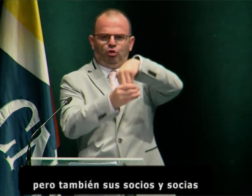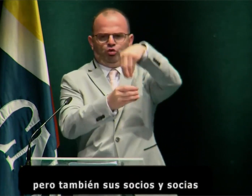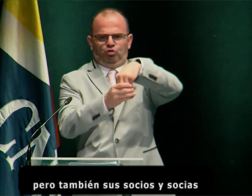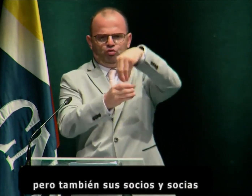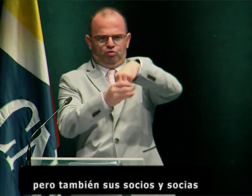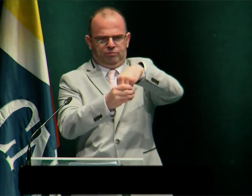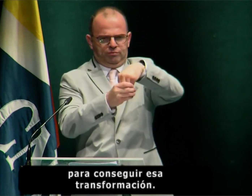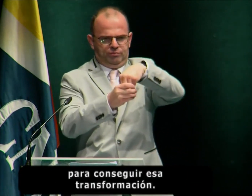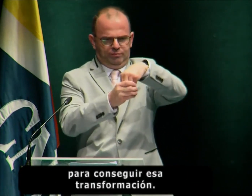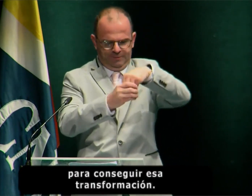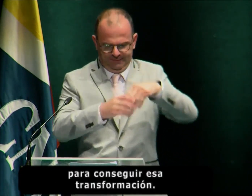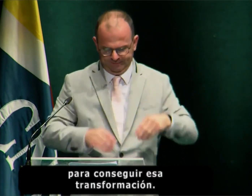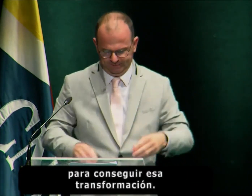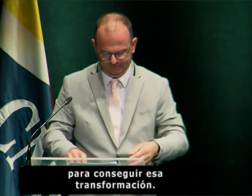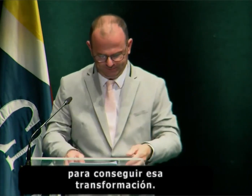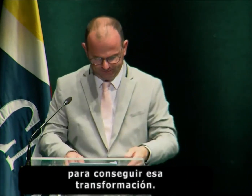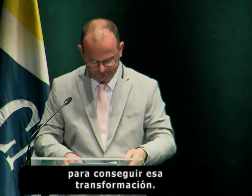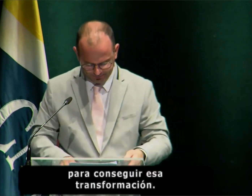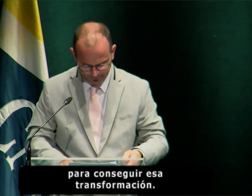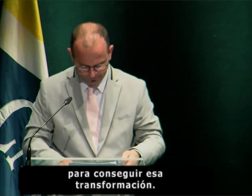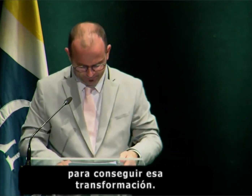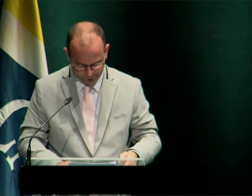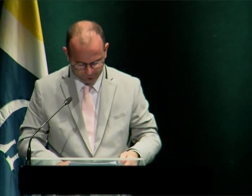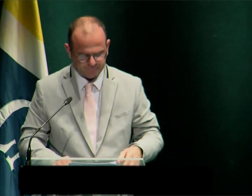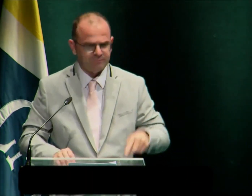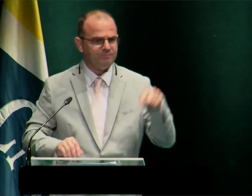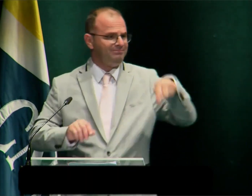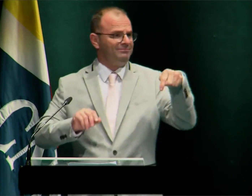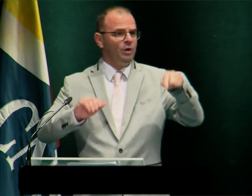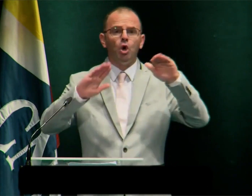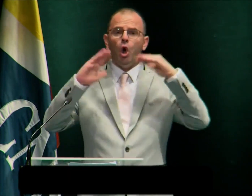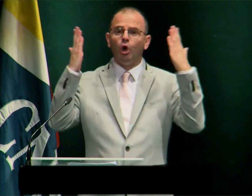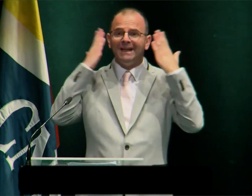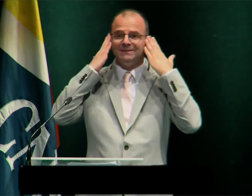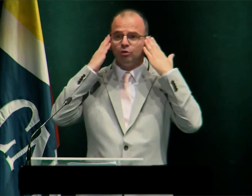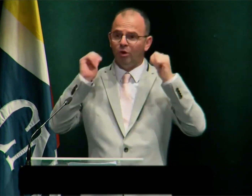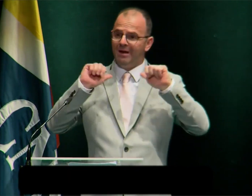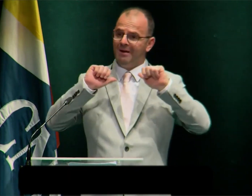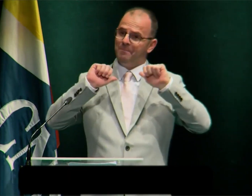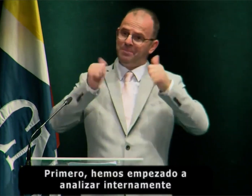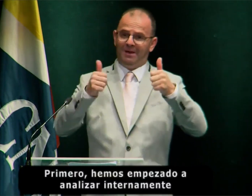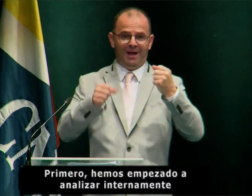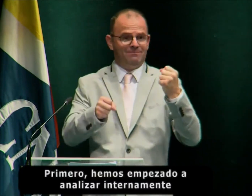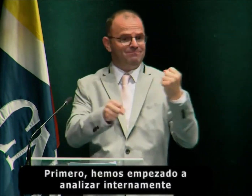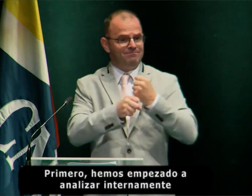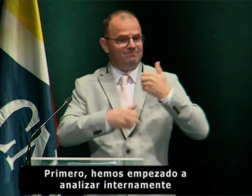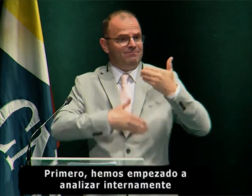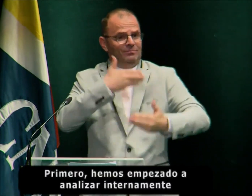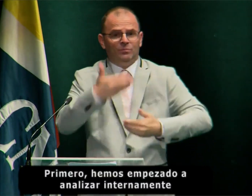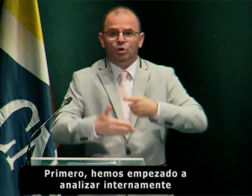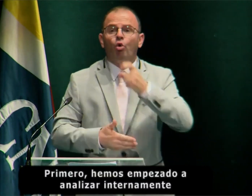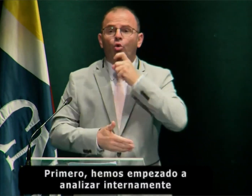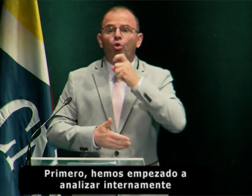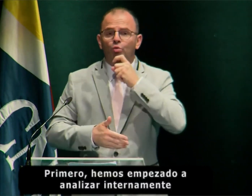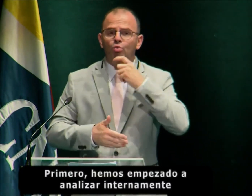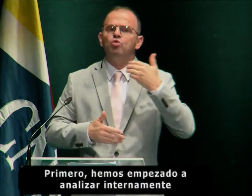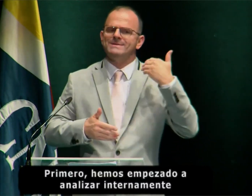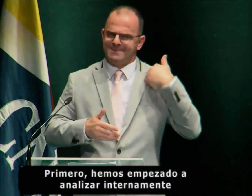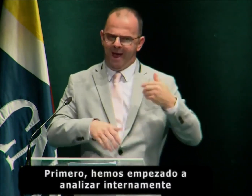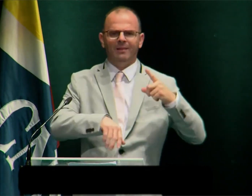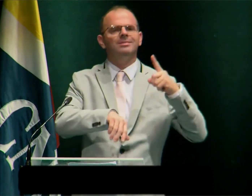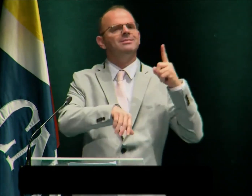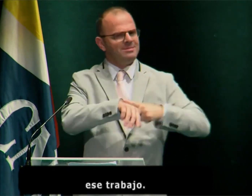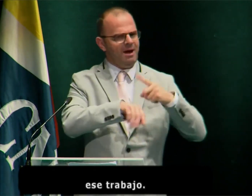Primero hemos empezado a analizar internamente ese trabajo. Hoy empezamos un